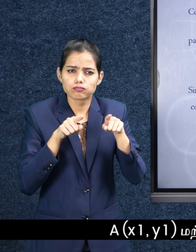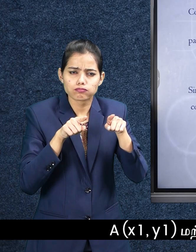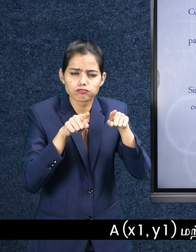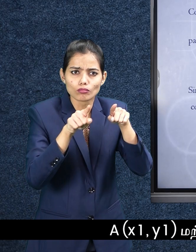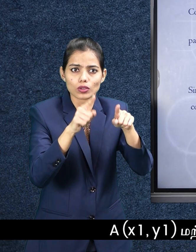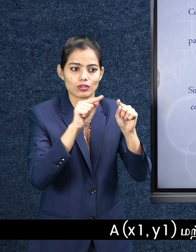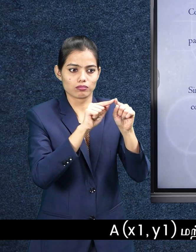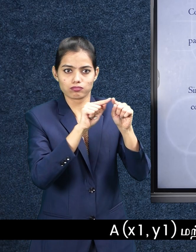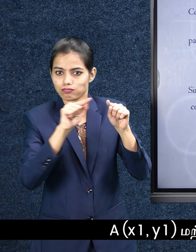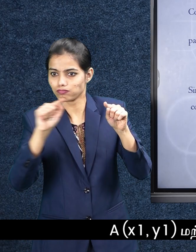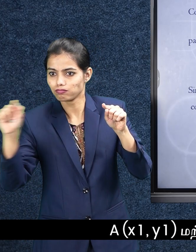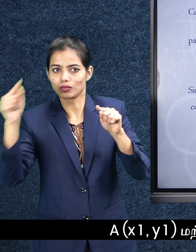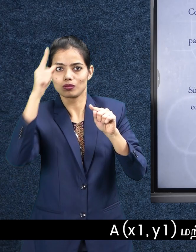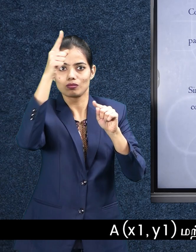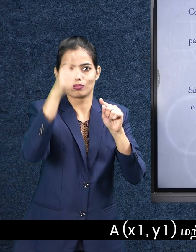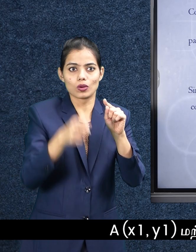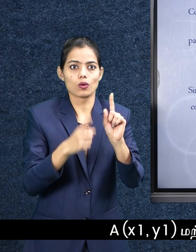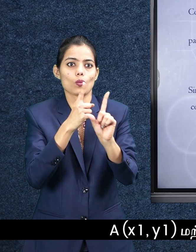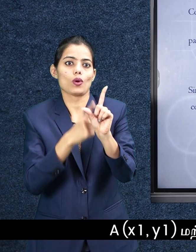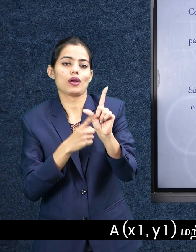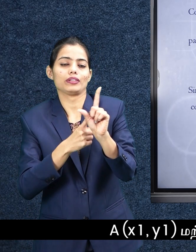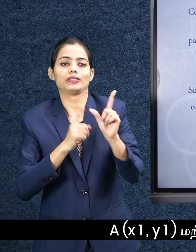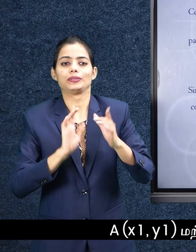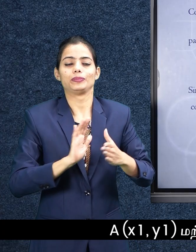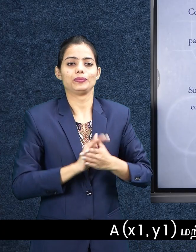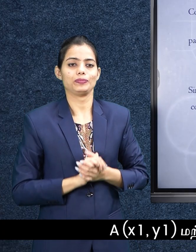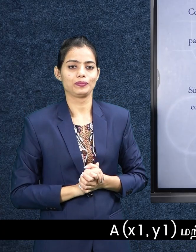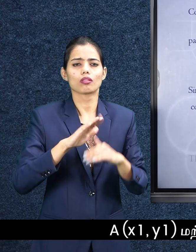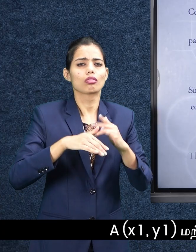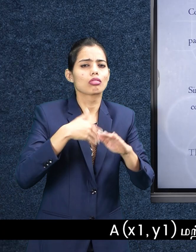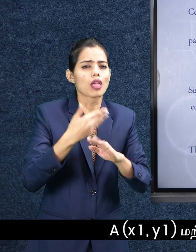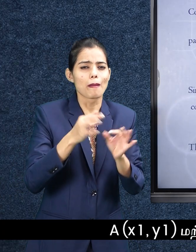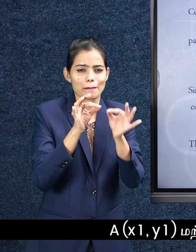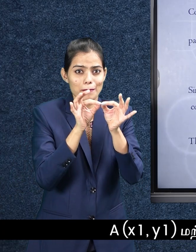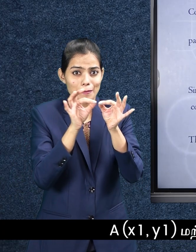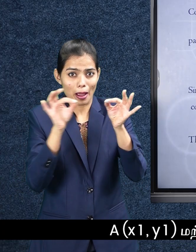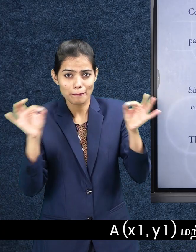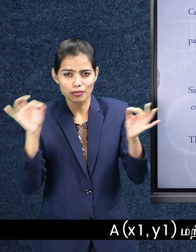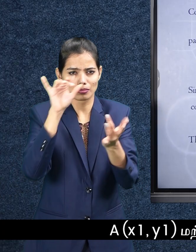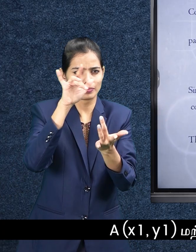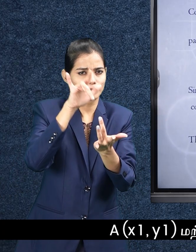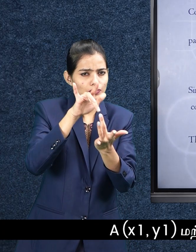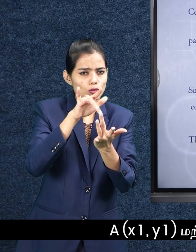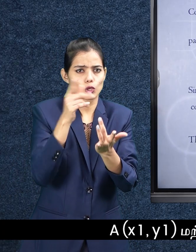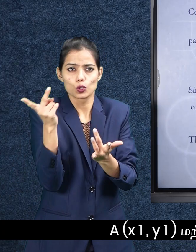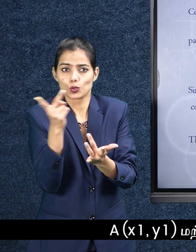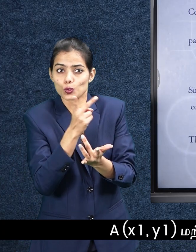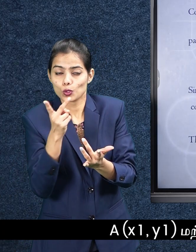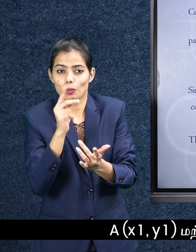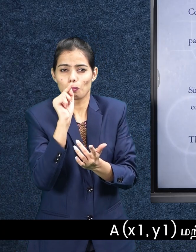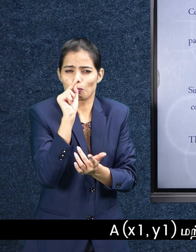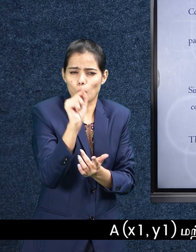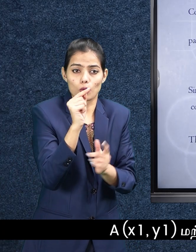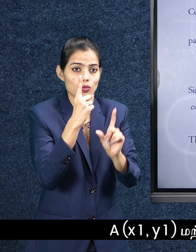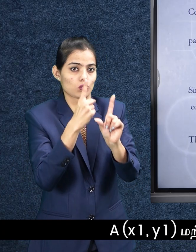1 மற்றும் B வட்டடைப்புக்குறிக்குள் x கீழிலக்கு 2 y கீழிலக்கு 2 y அச்சிற்கு